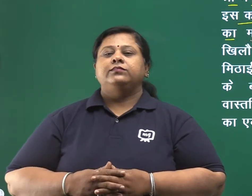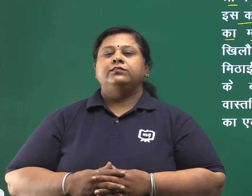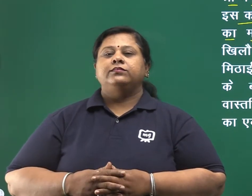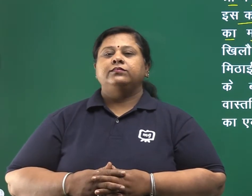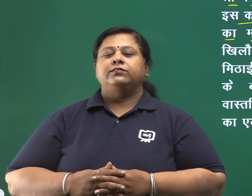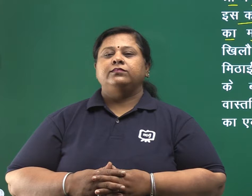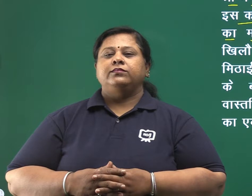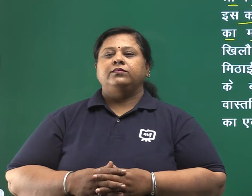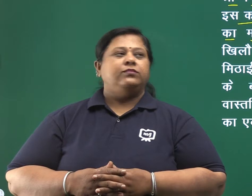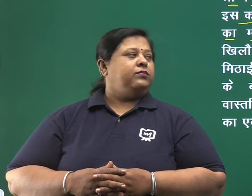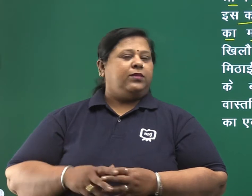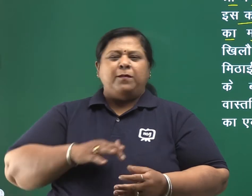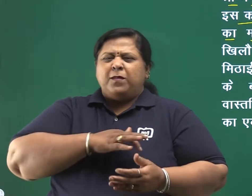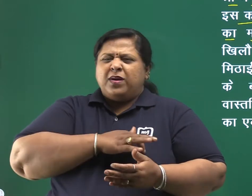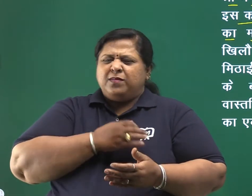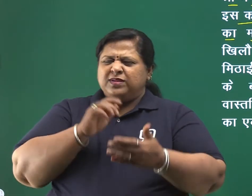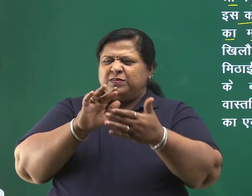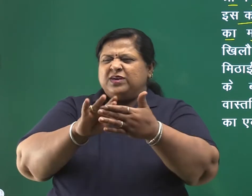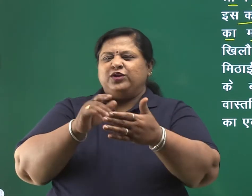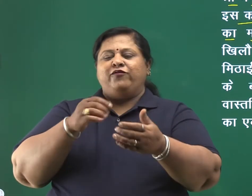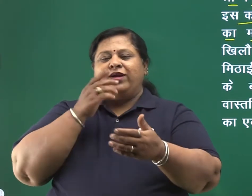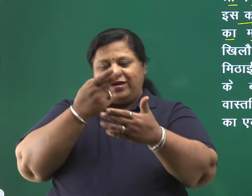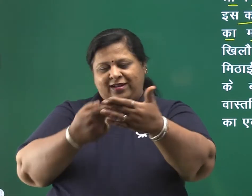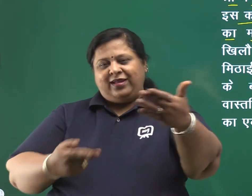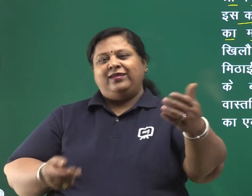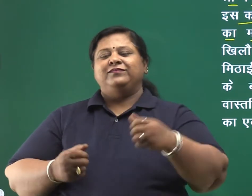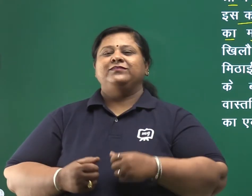का मर्म स्पर्शी वर्णन है